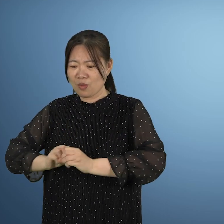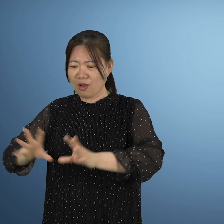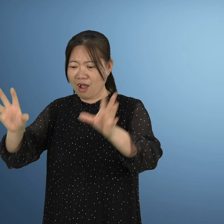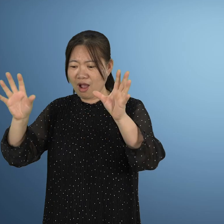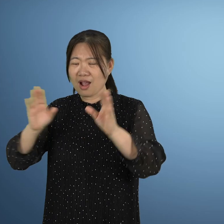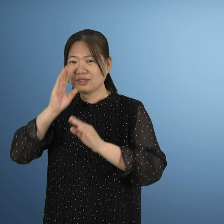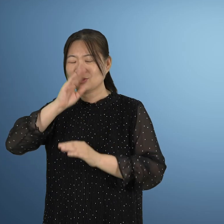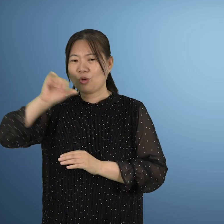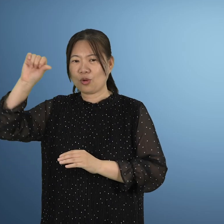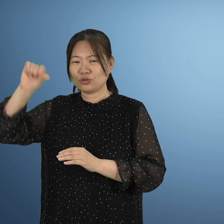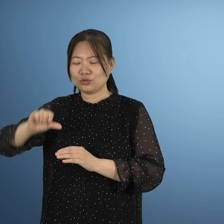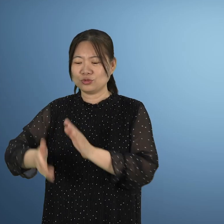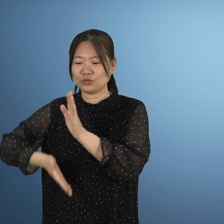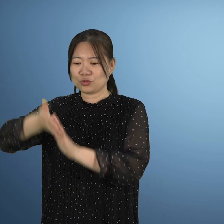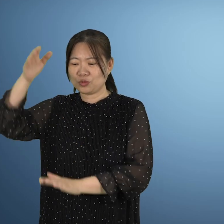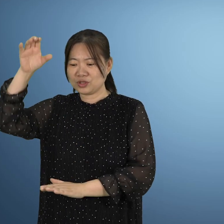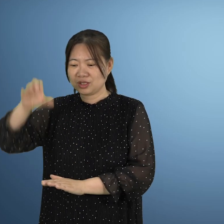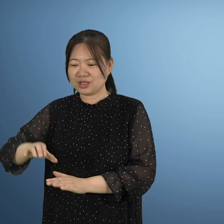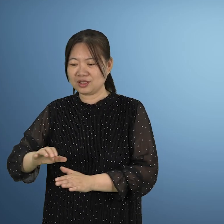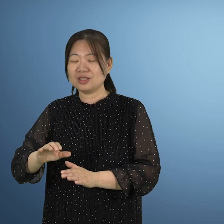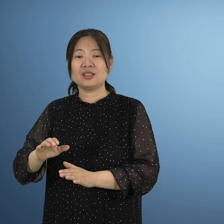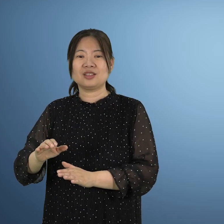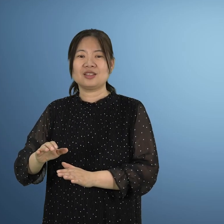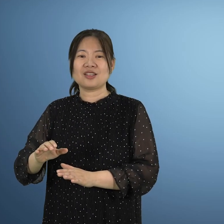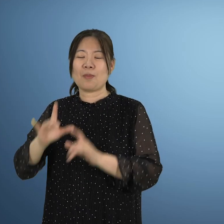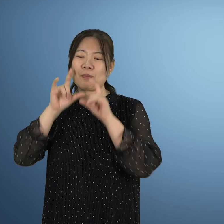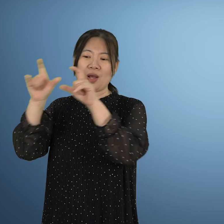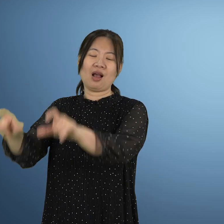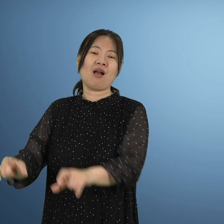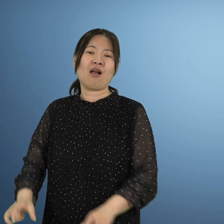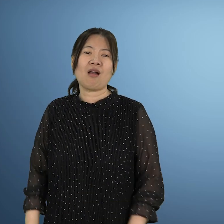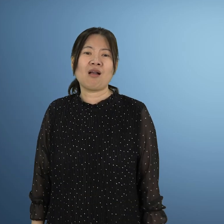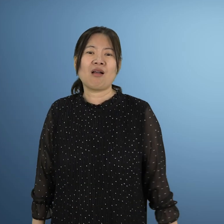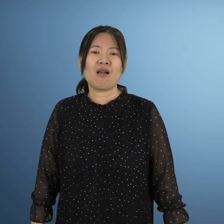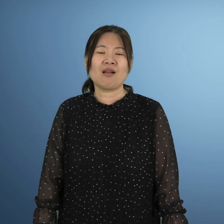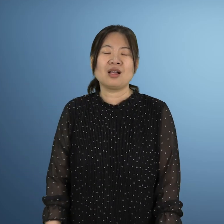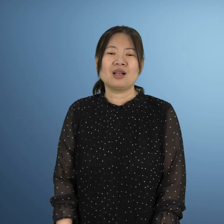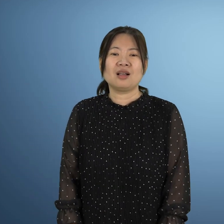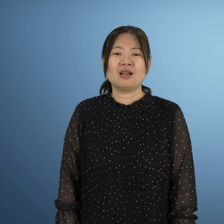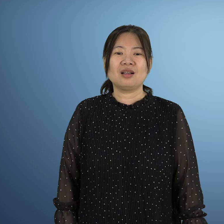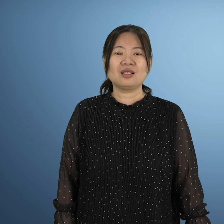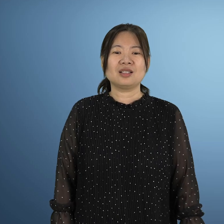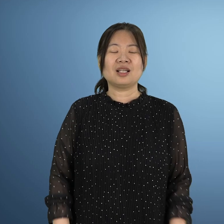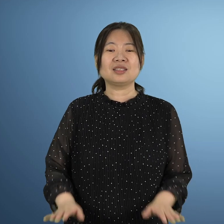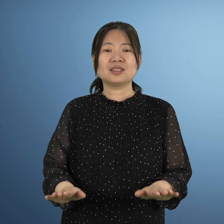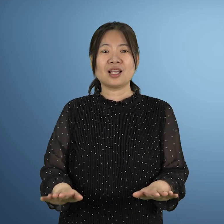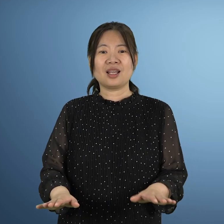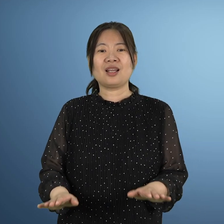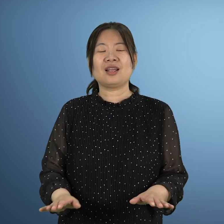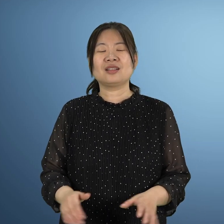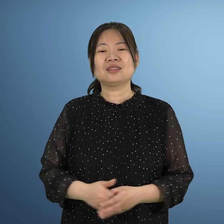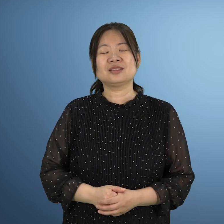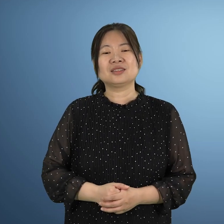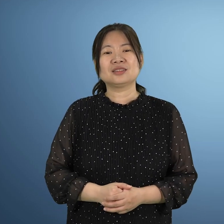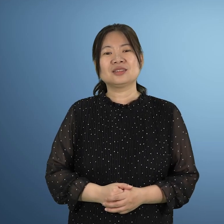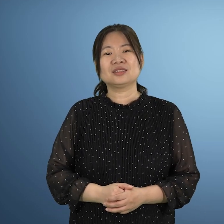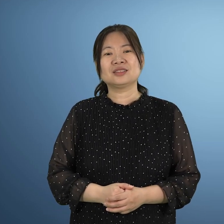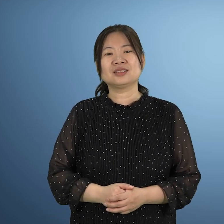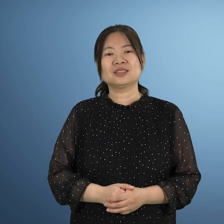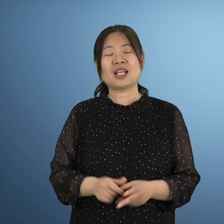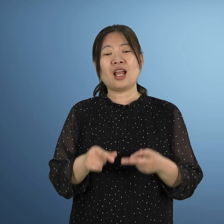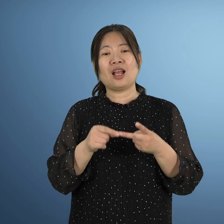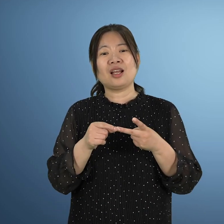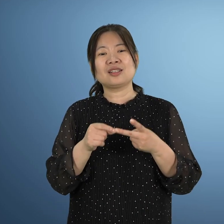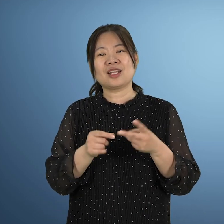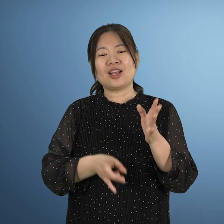완전 저주의 도시가 됐어요. 그렇게 불상 숲을 이루더니 하나님께서